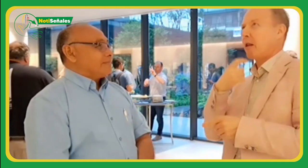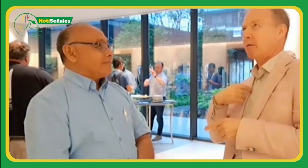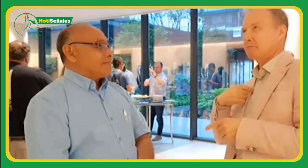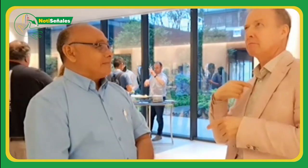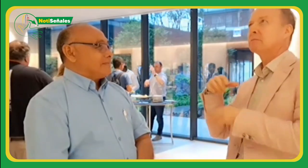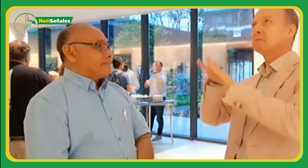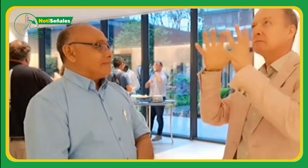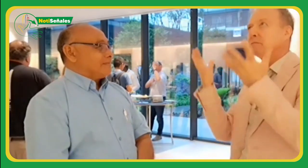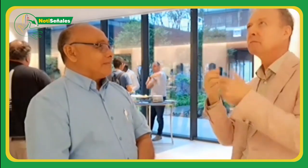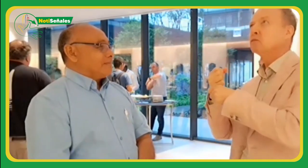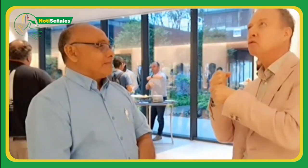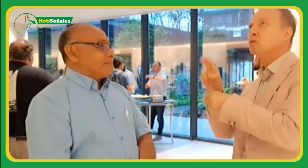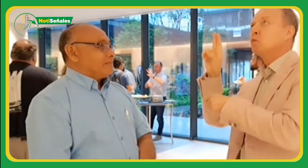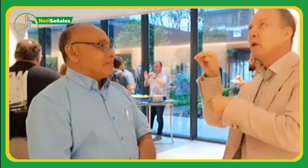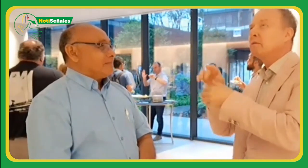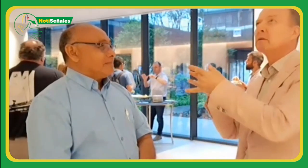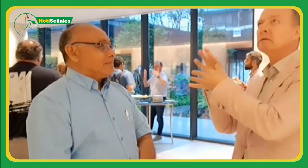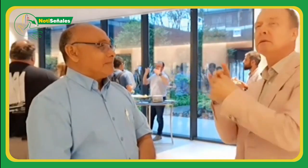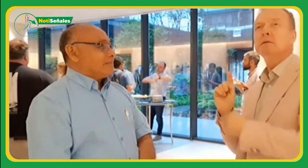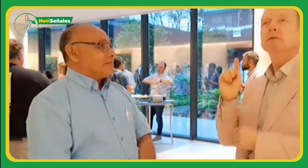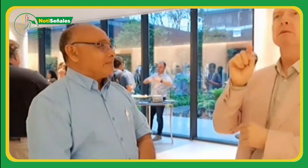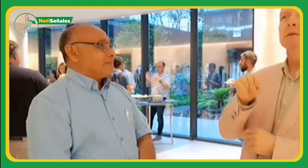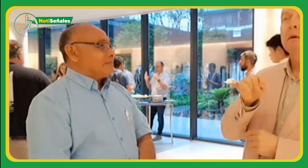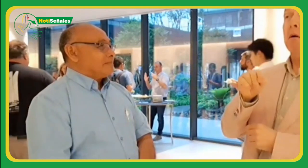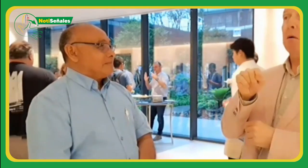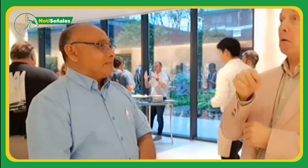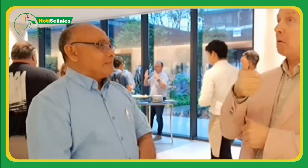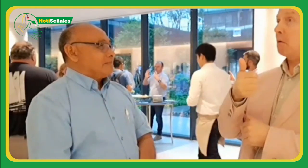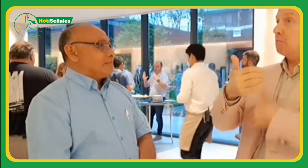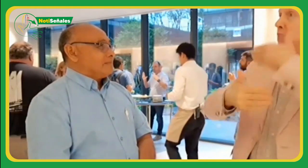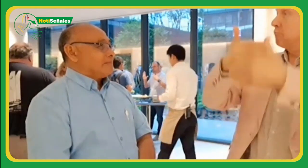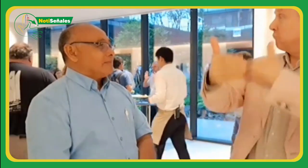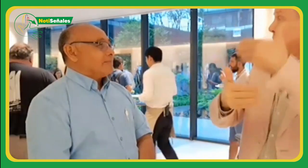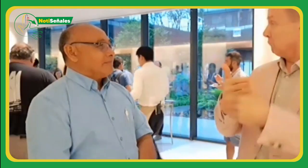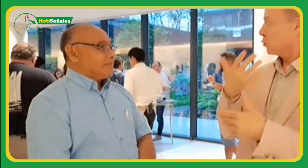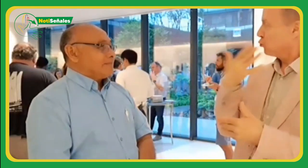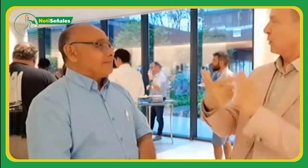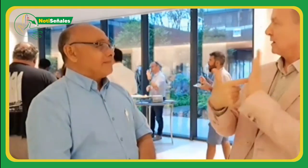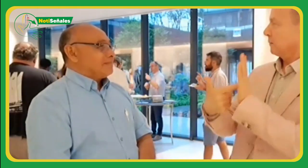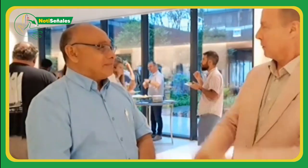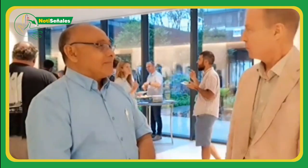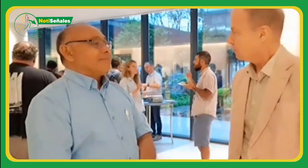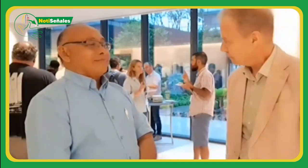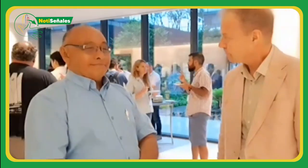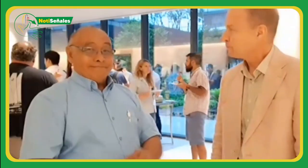no era el caso de Colombia contrastando el trabajo que realizamos en Finlandia en conjunto con la ONU ubica Colombia tenía sus avances un buen